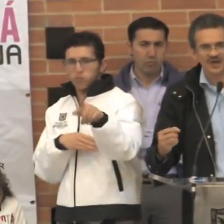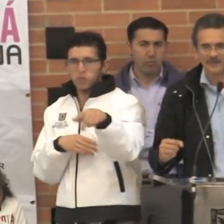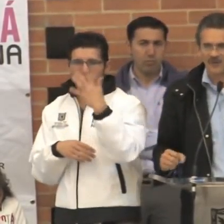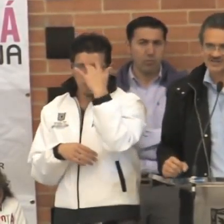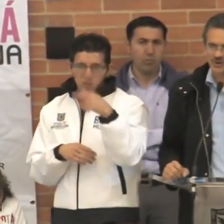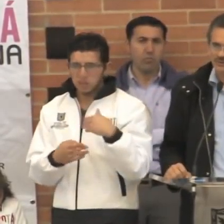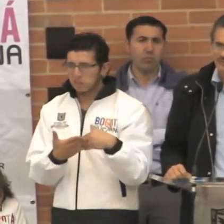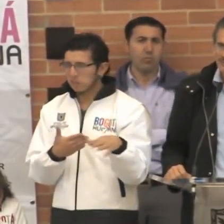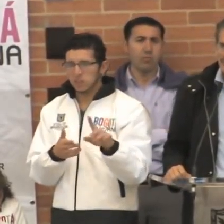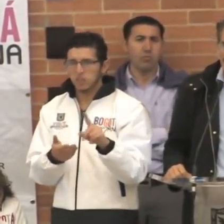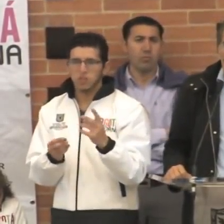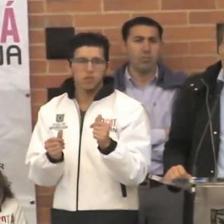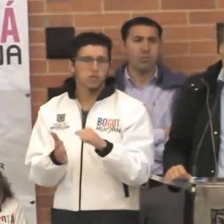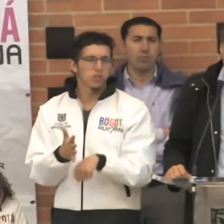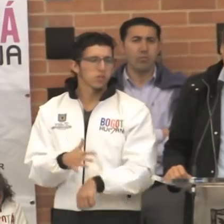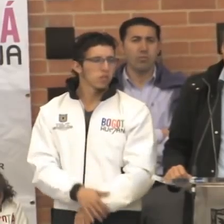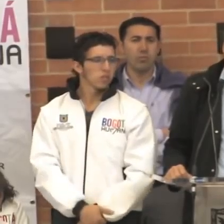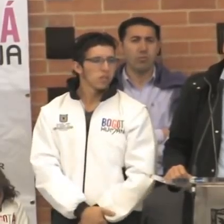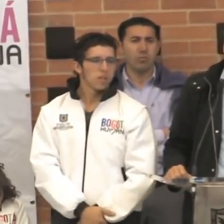del resto de la población